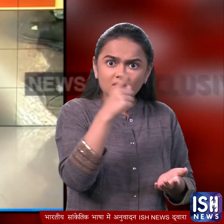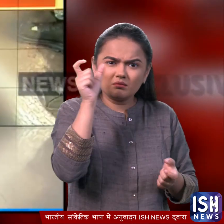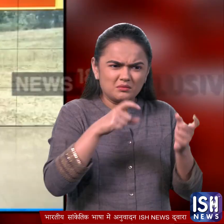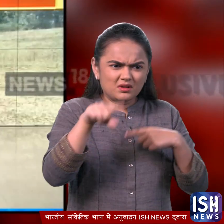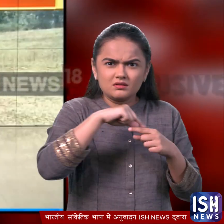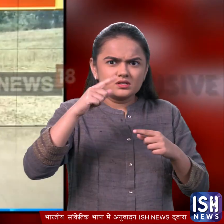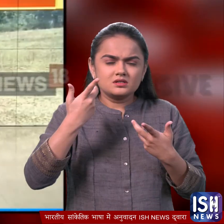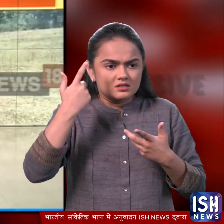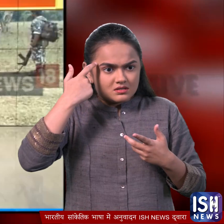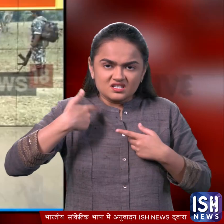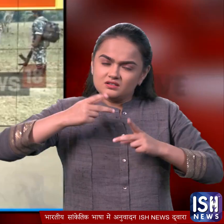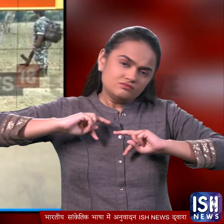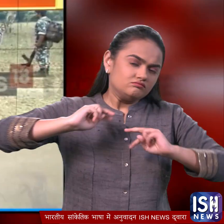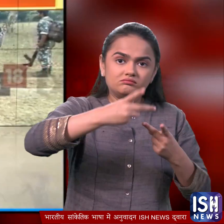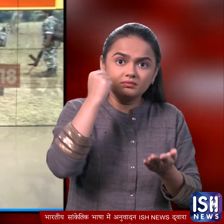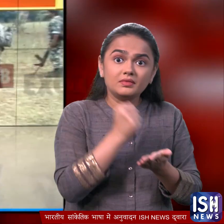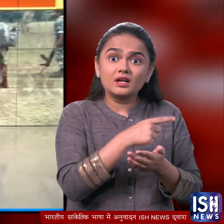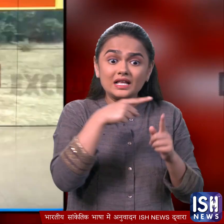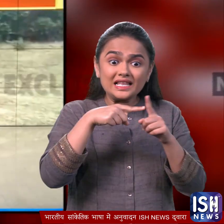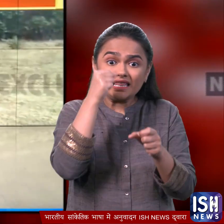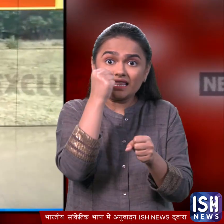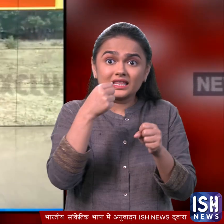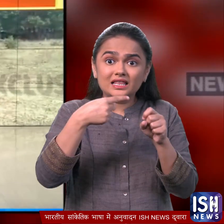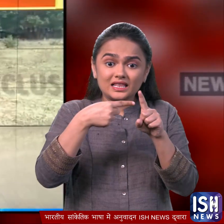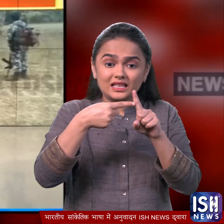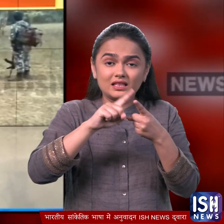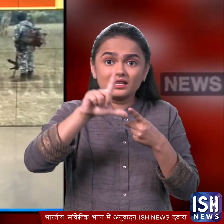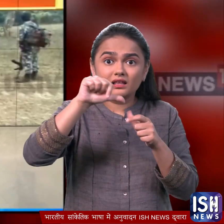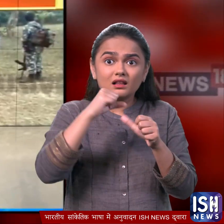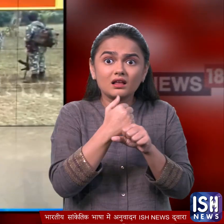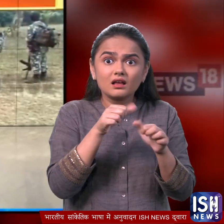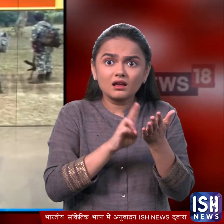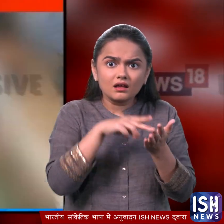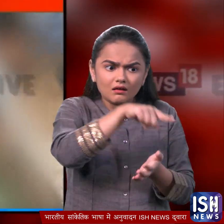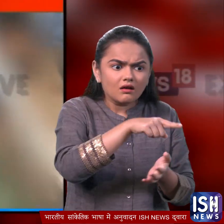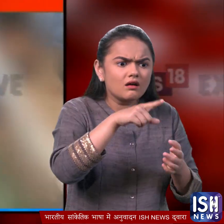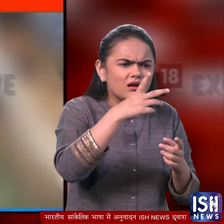को मुंहतोड़ जवाब देने के लिए बनाई गई तेलंगाना की ग्रे हाउंड्स की टुकड़ी ने भी हिस्सा लिया,